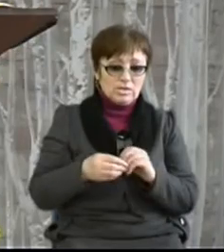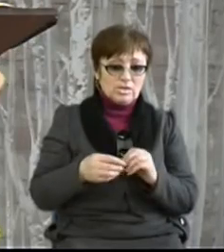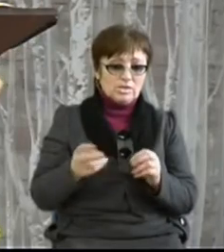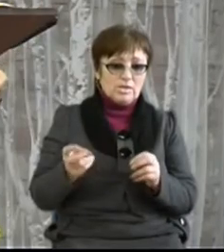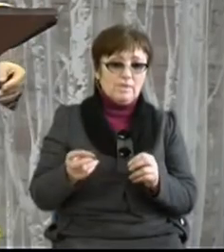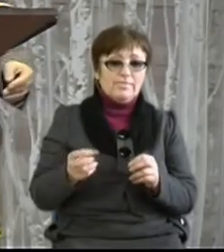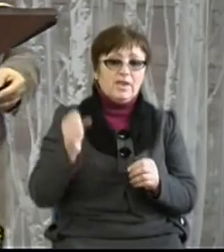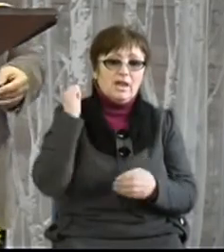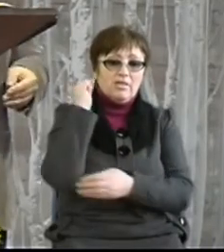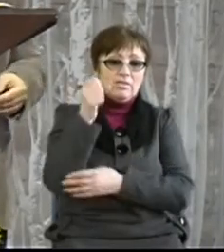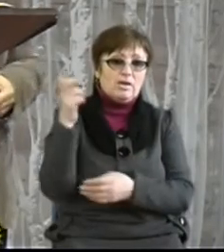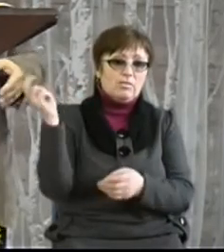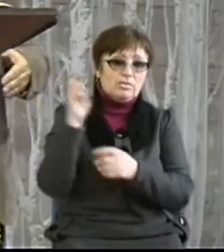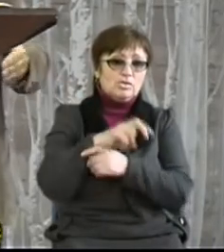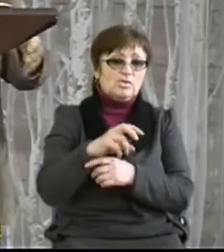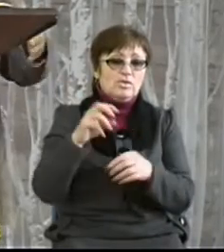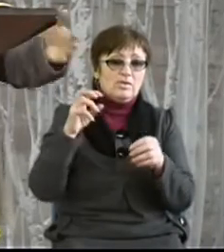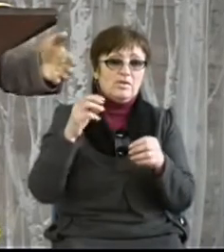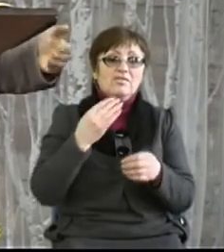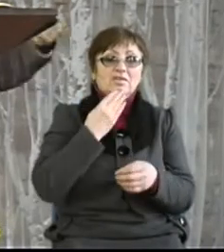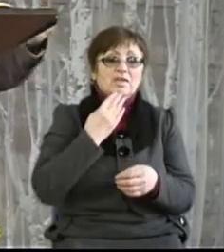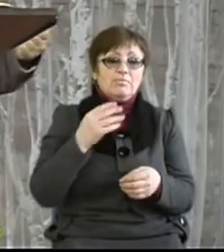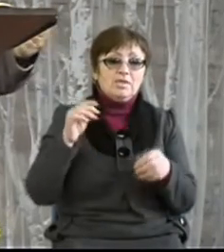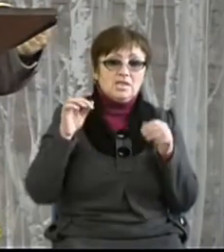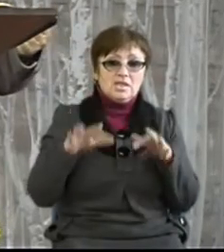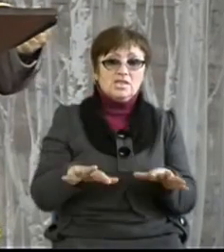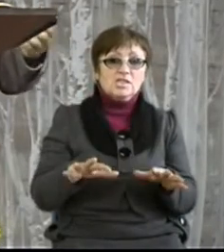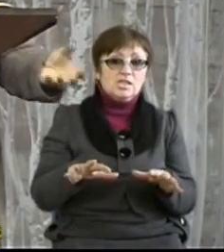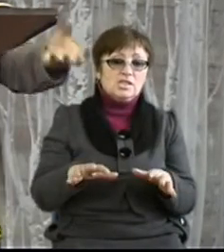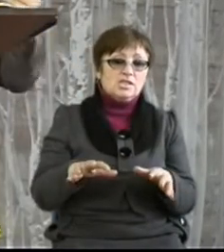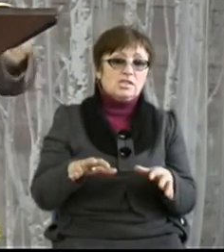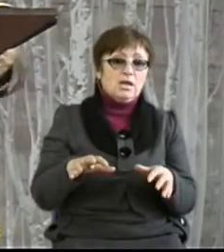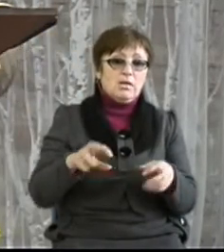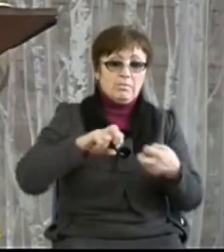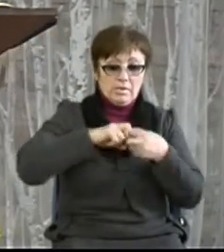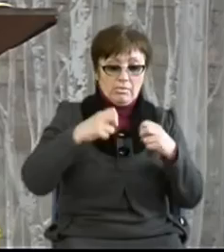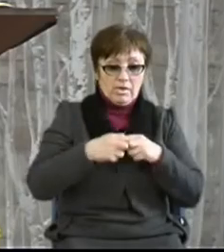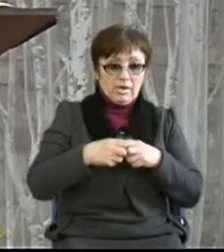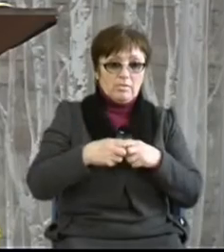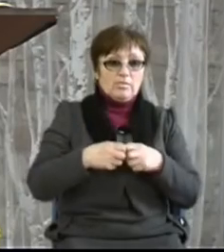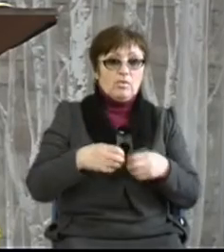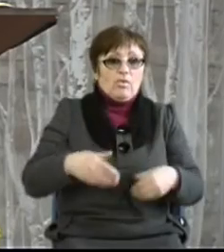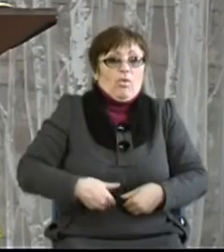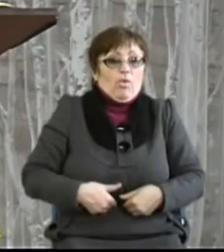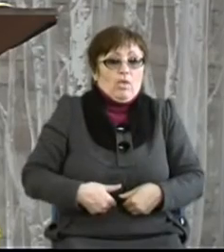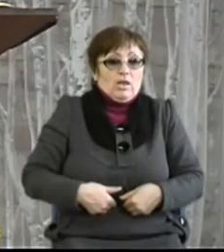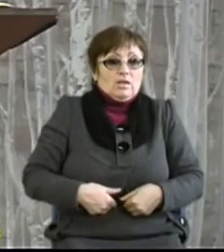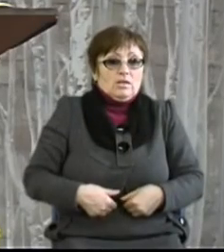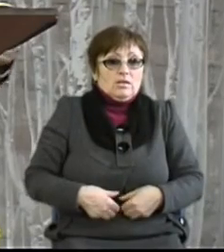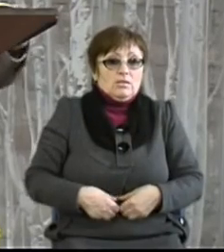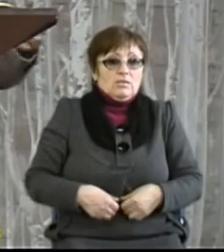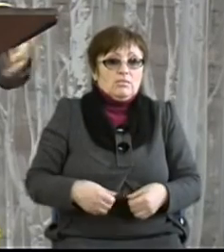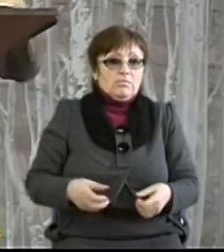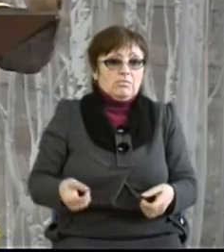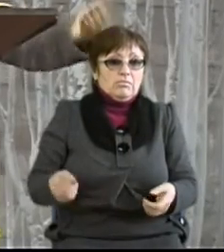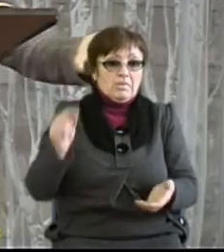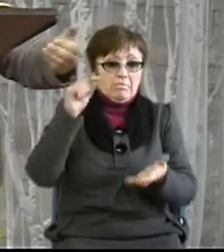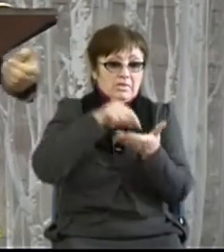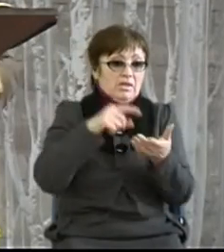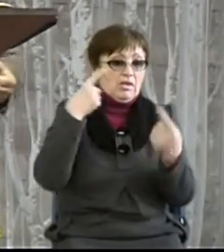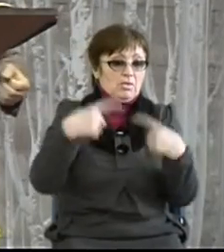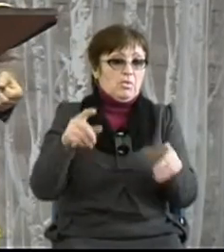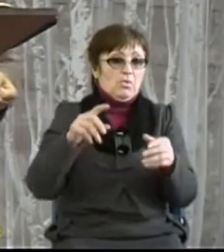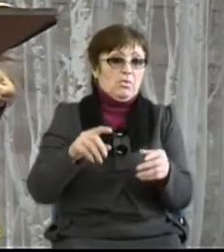Египет, чтобы решить хотя бы одну из своих проблем, устранить голод, который может обрушиться на его семью, он попадает в